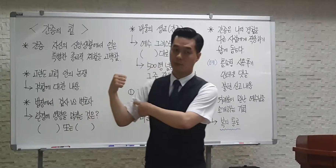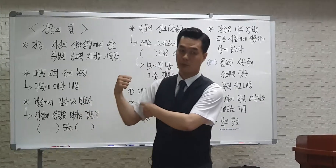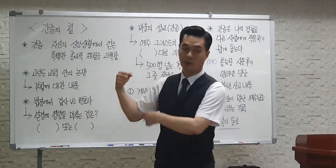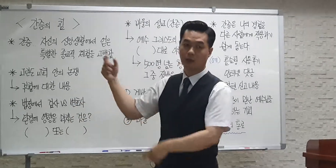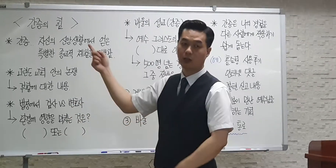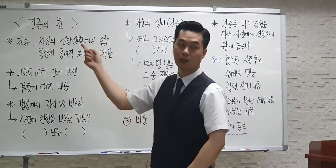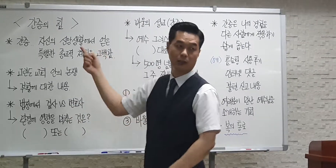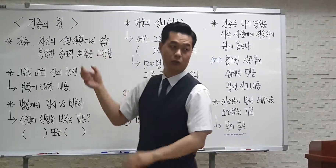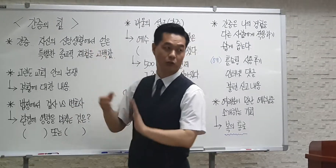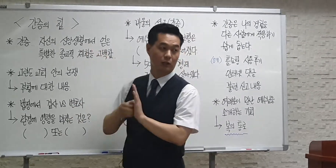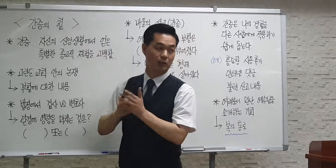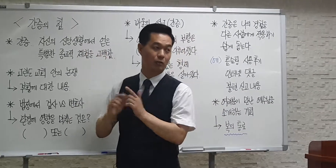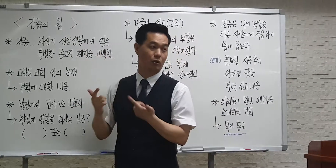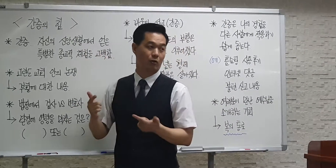이게 적당하지 않죠.